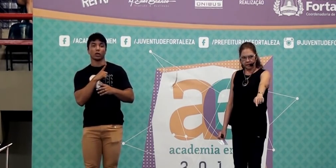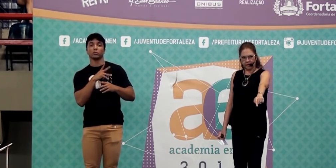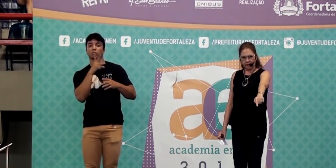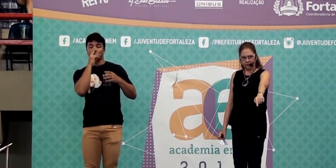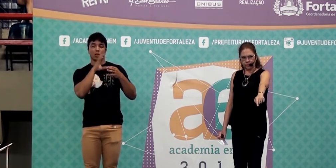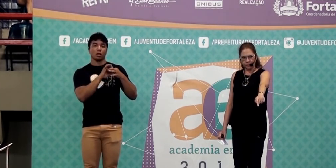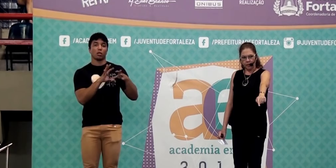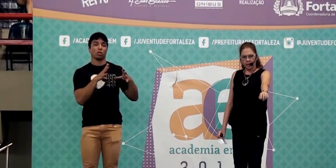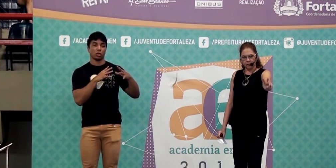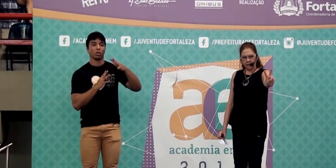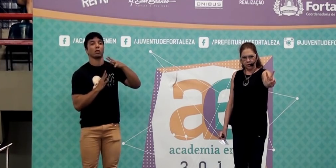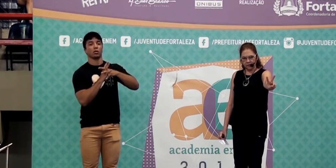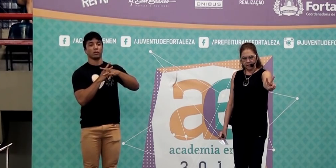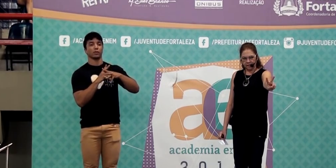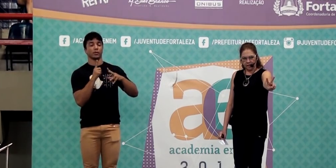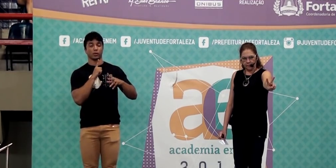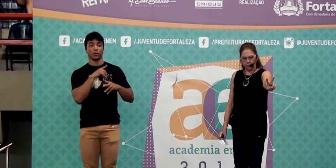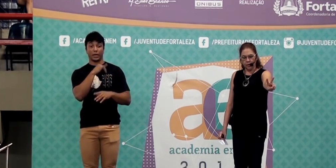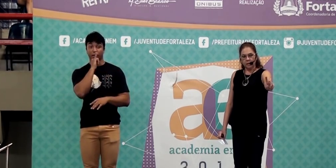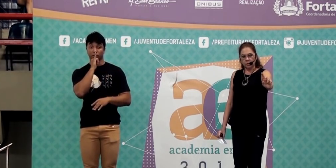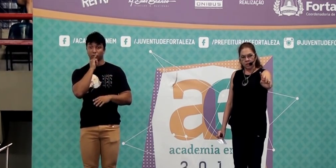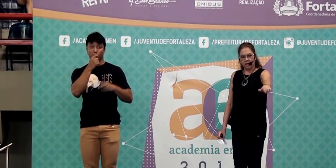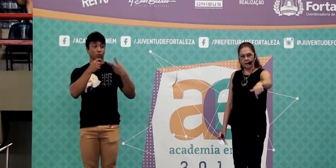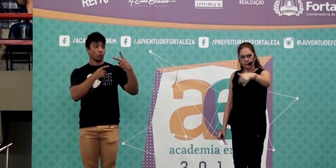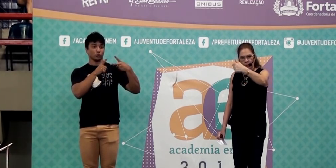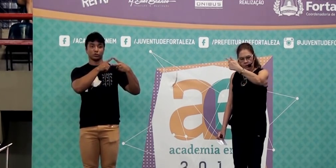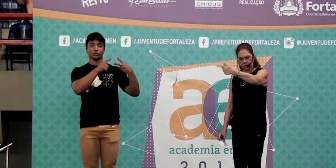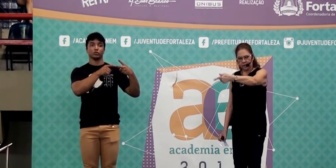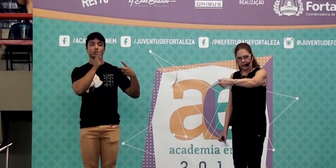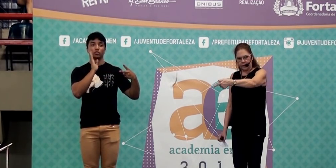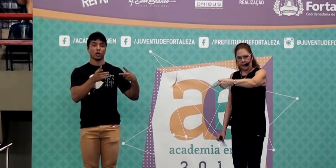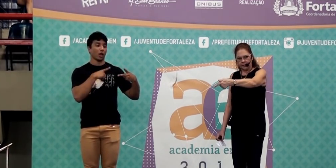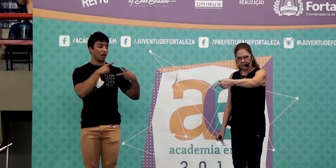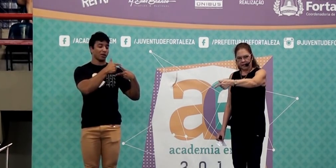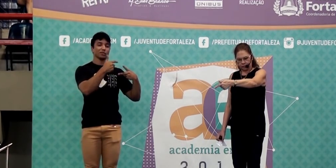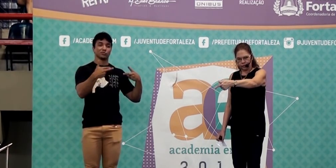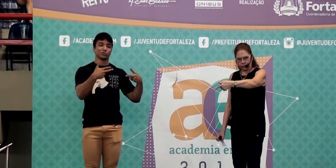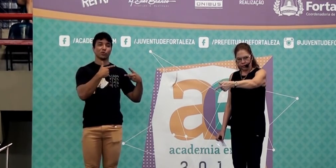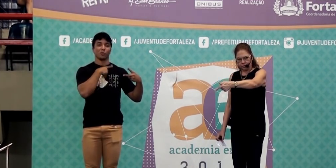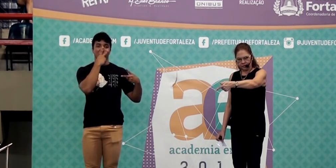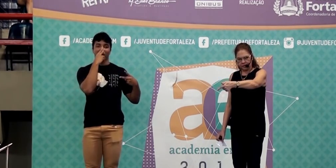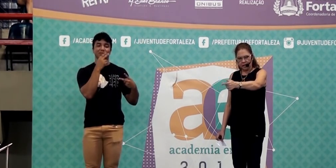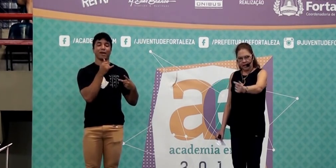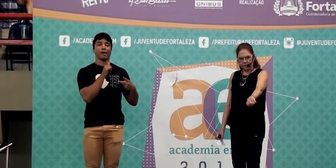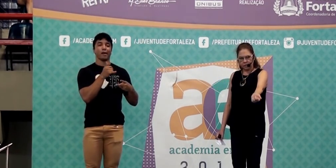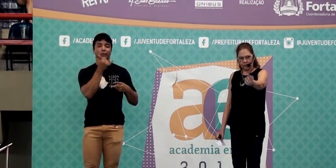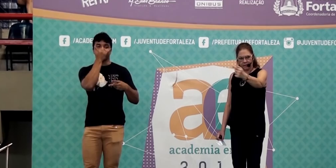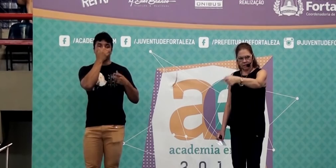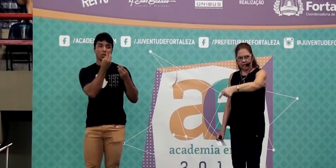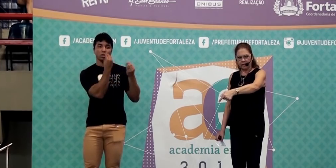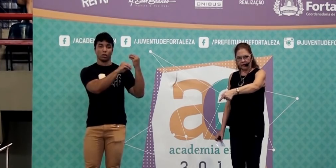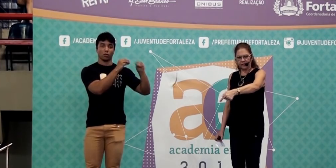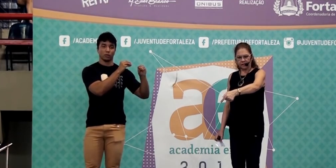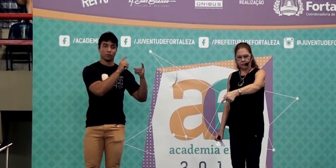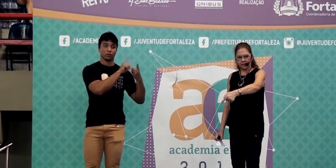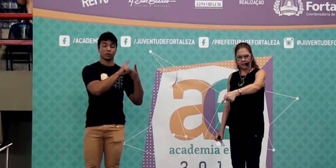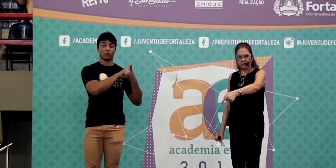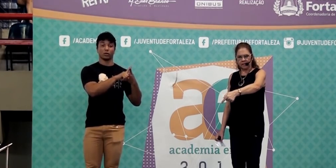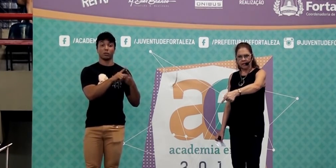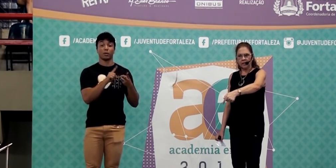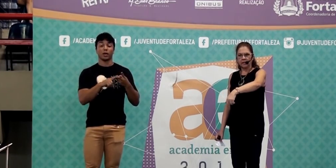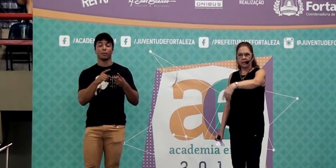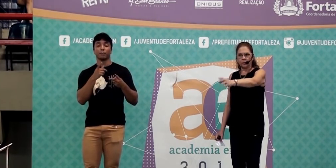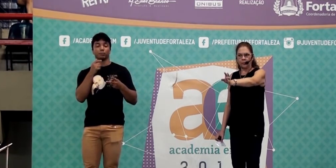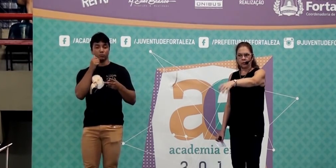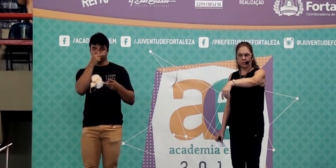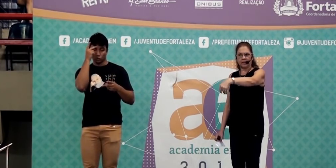expressão tem excesso. Eu dei 2 exemplos de quem posta a miséria dos outros e a história de quem está fazendo